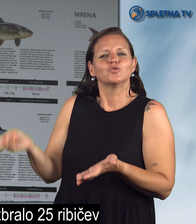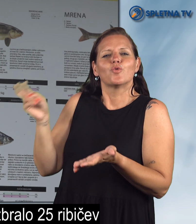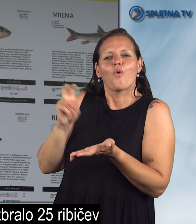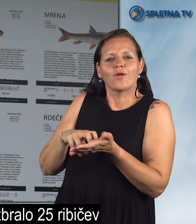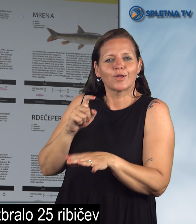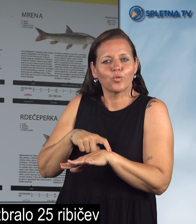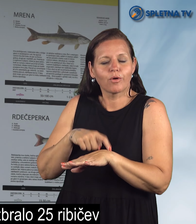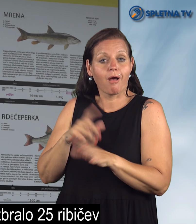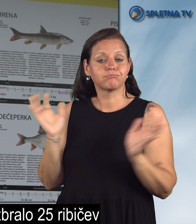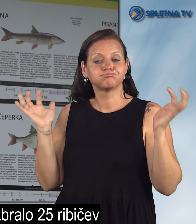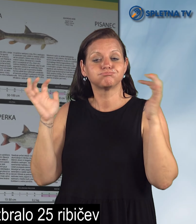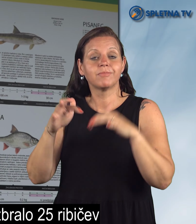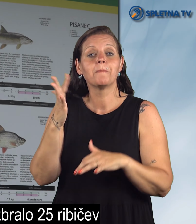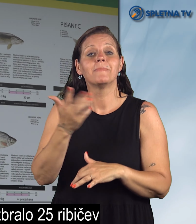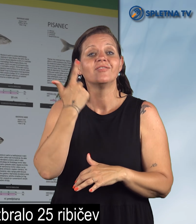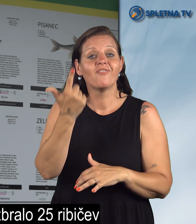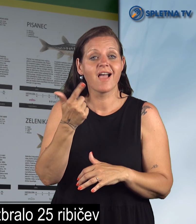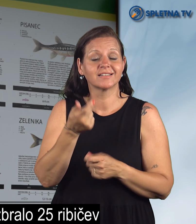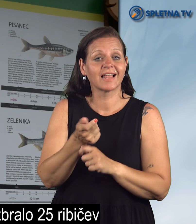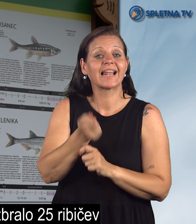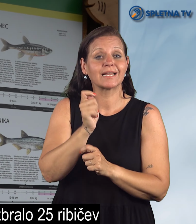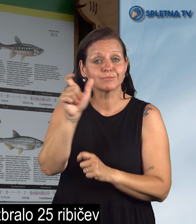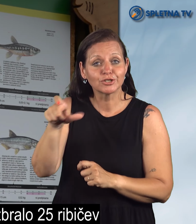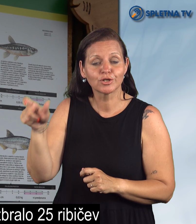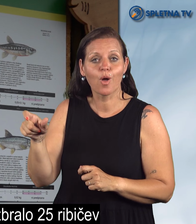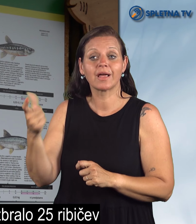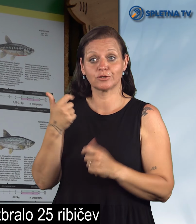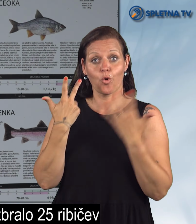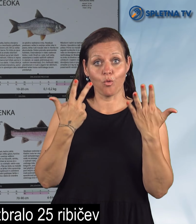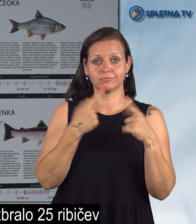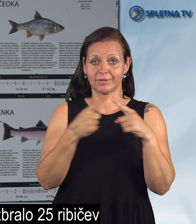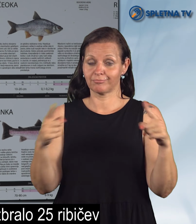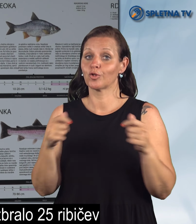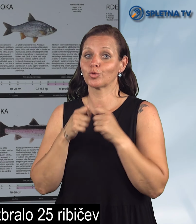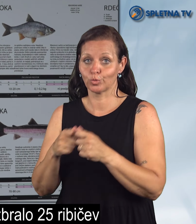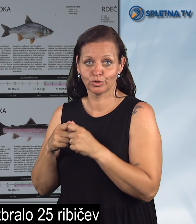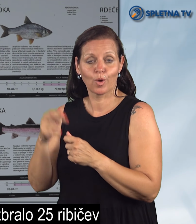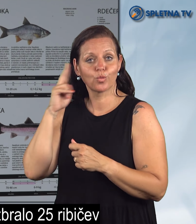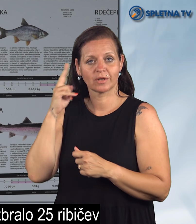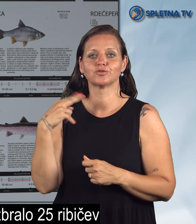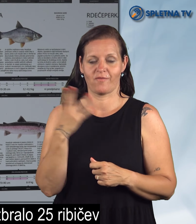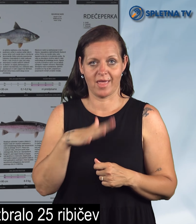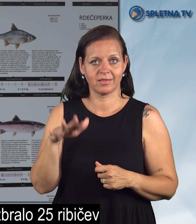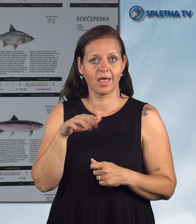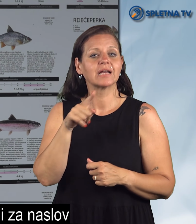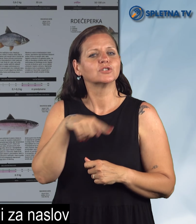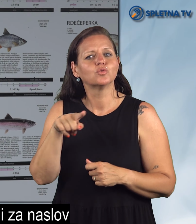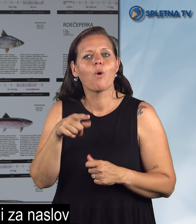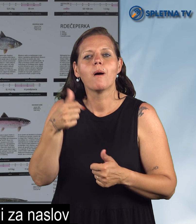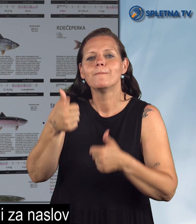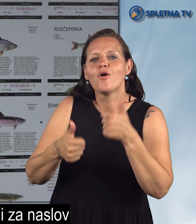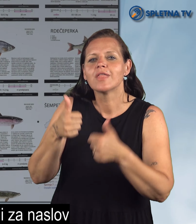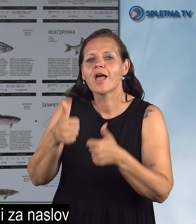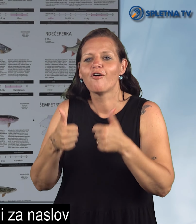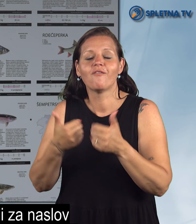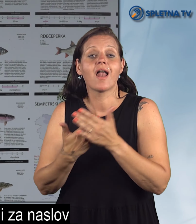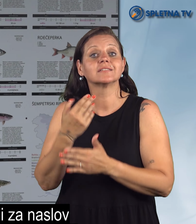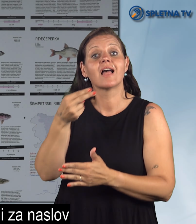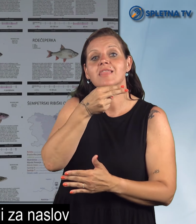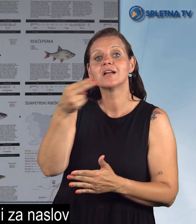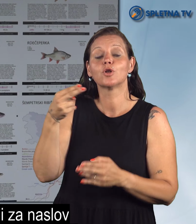V zgodnjih urah se je zbralo 25 ribičev iz 8 društev gluhih Slovenije, ki so se potegovali za naslov